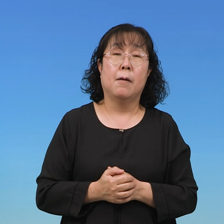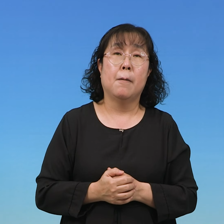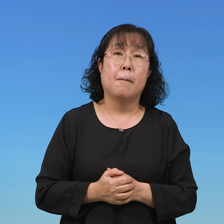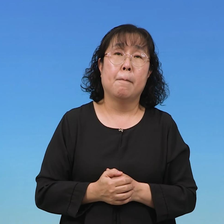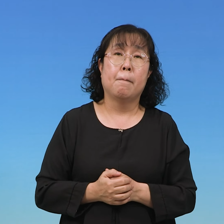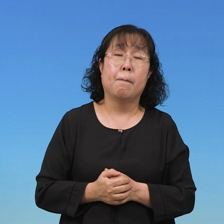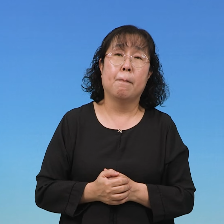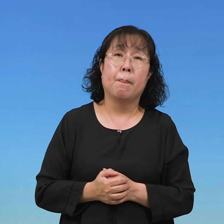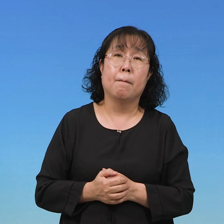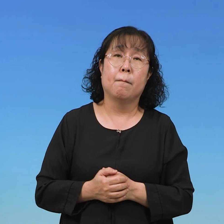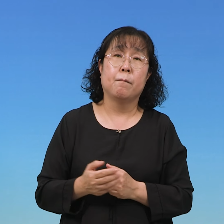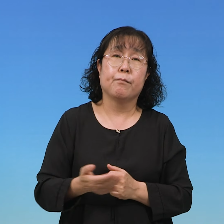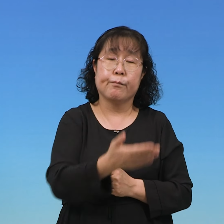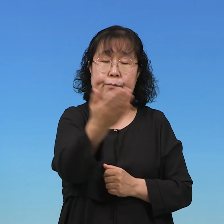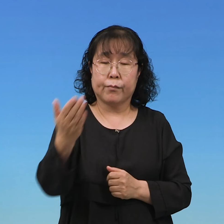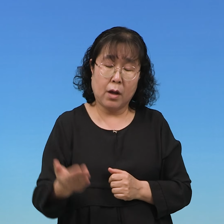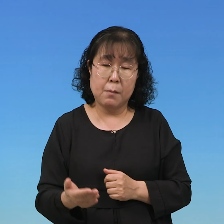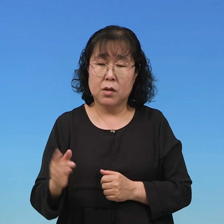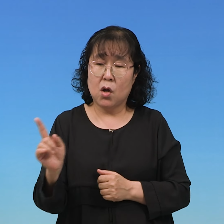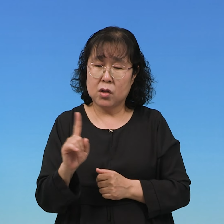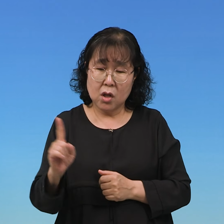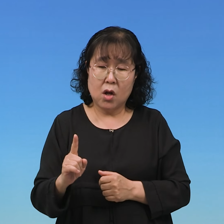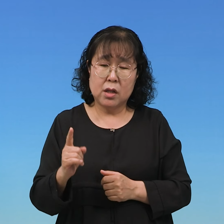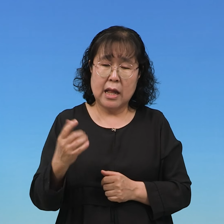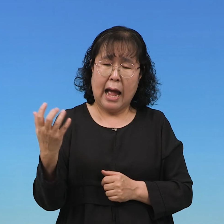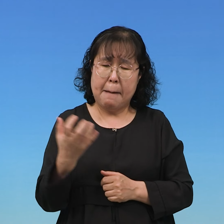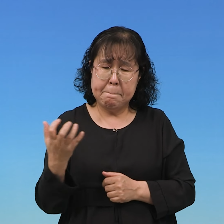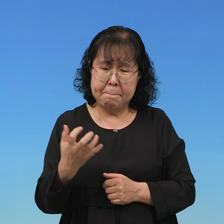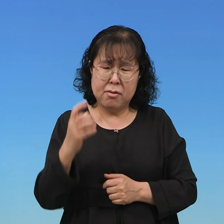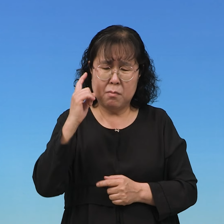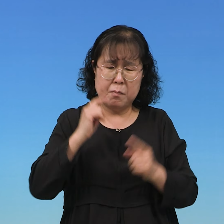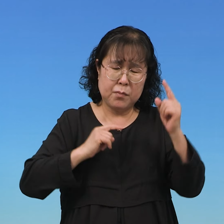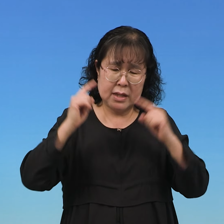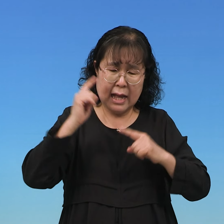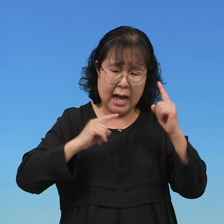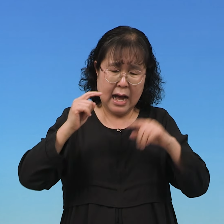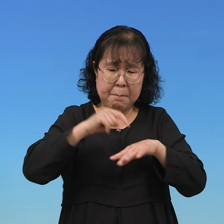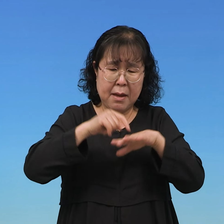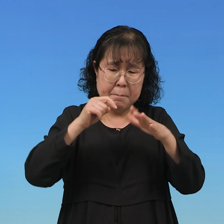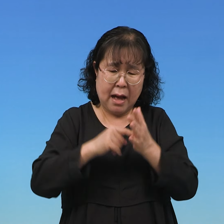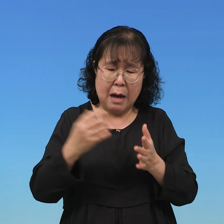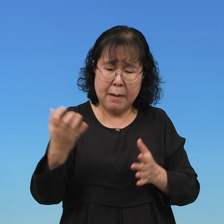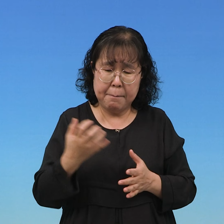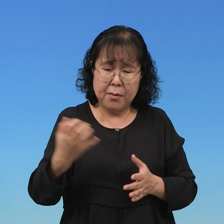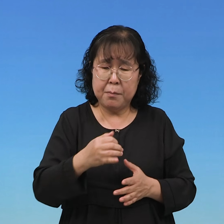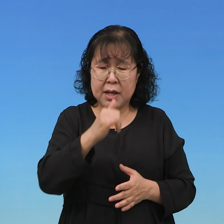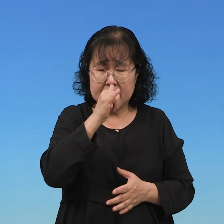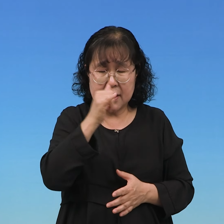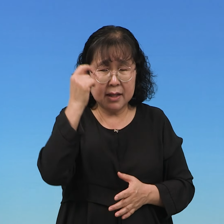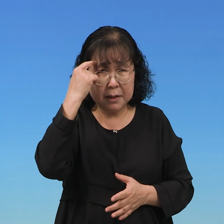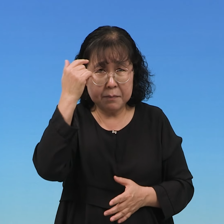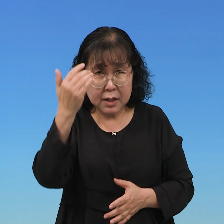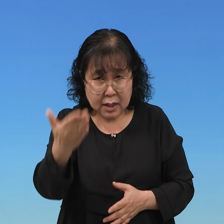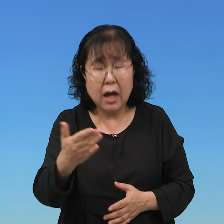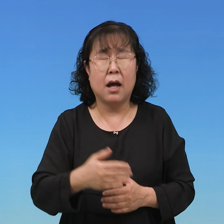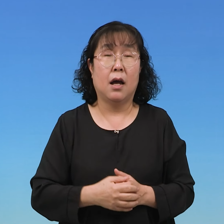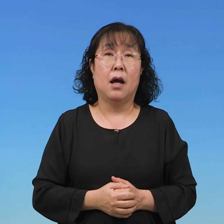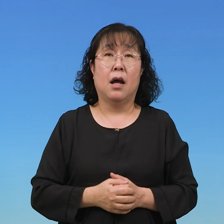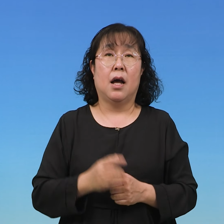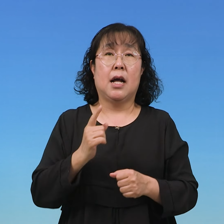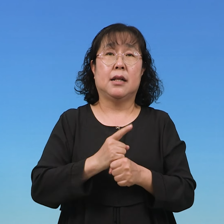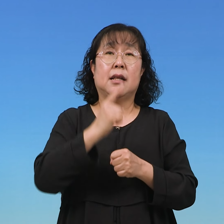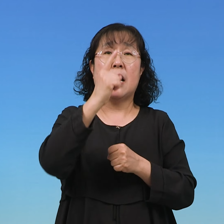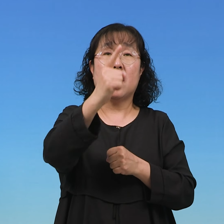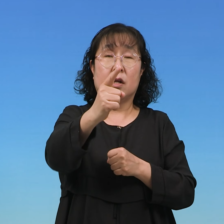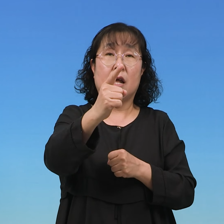오늘 여러분 어떤 이런저런 아픔과 상황과 가슴 졸임이 있는지 모르지만, 여러분 우리가